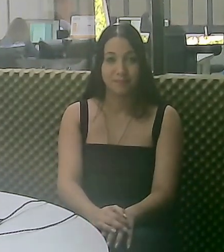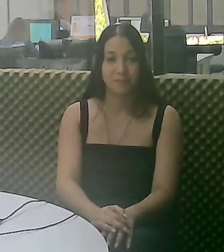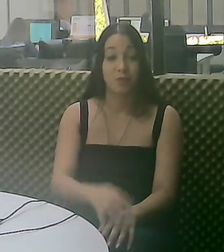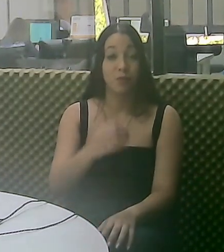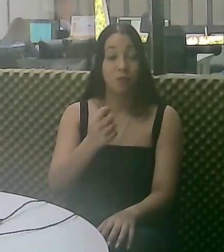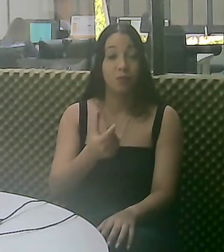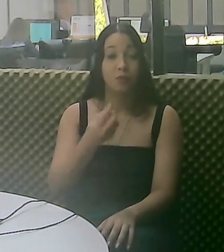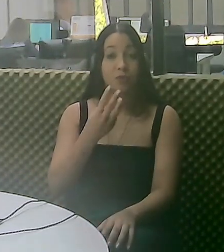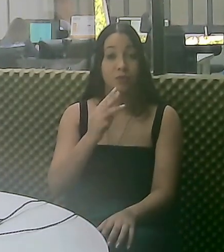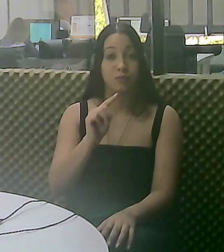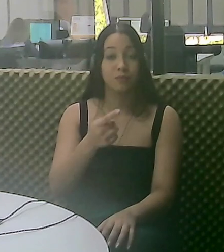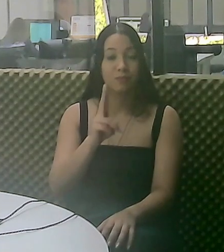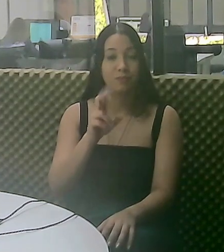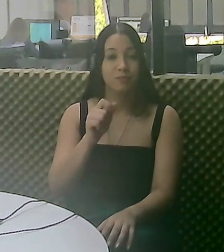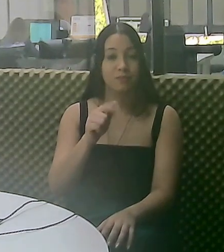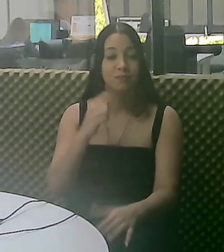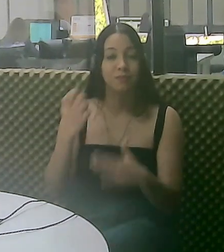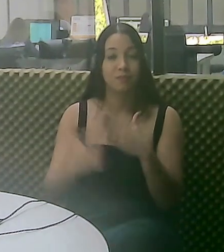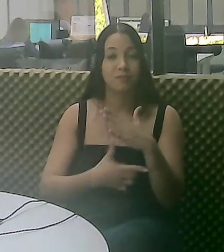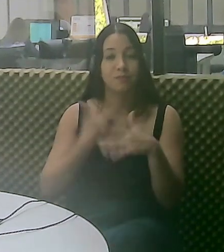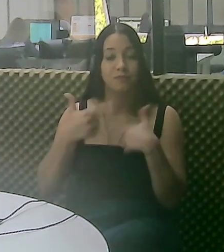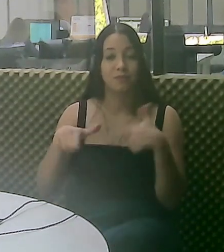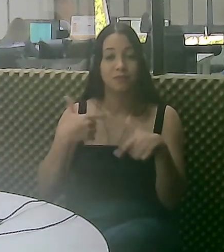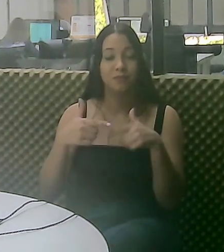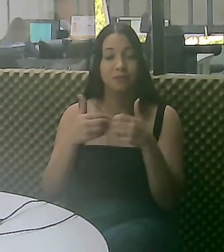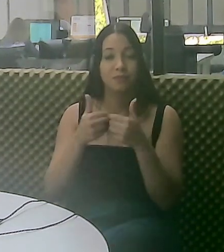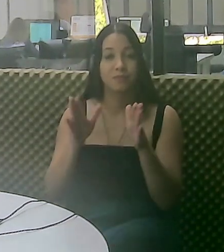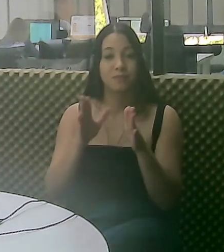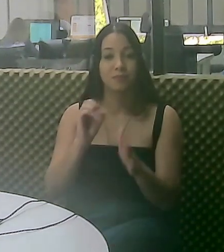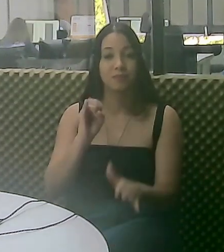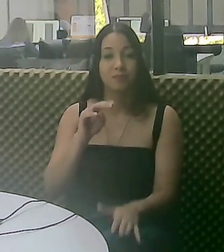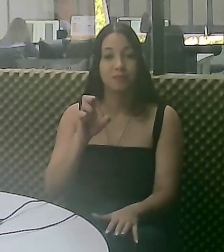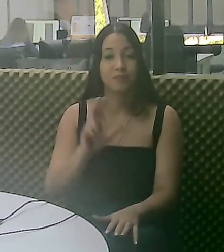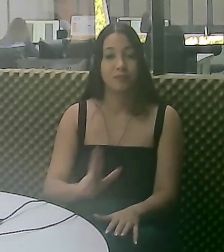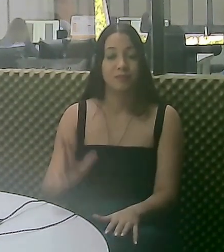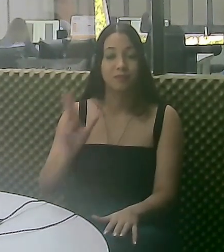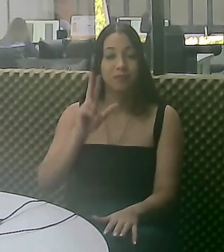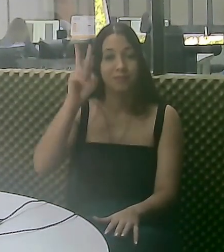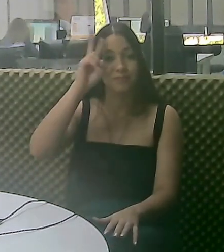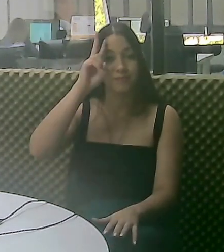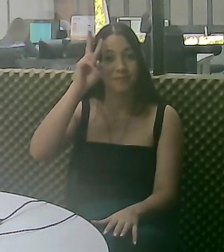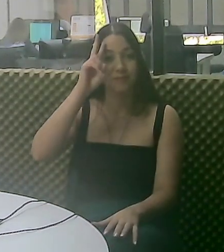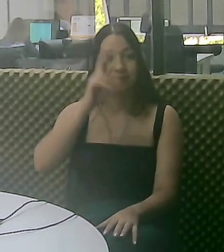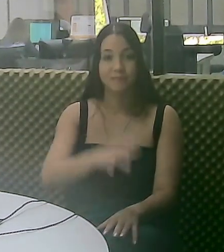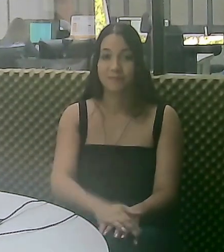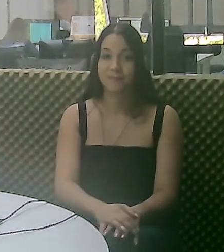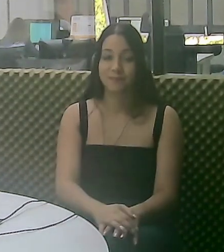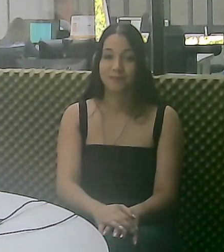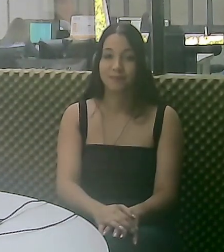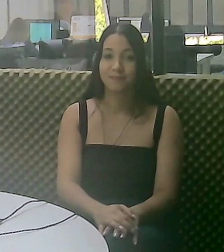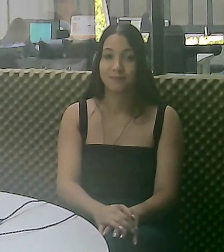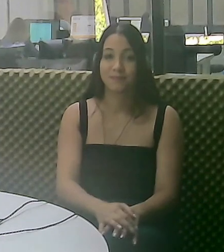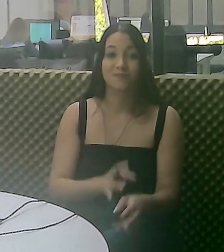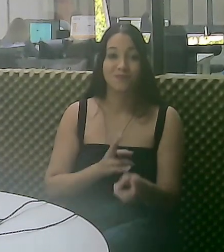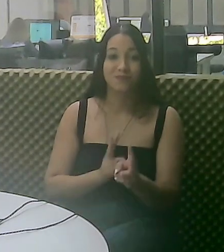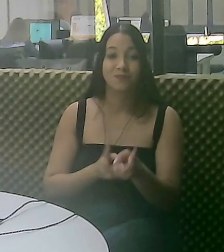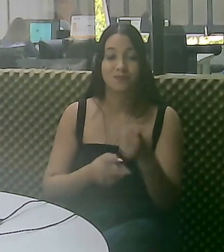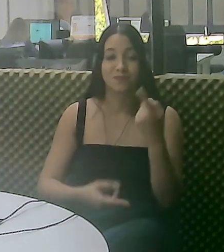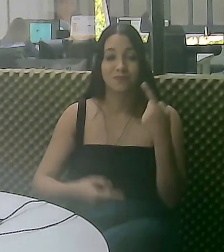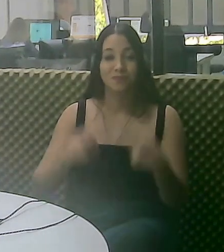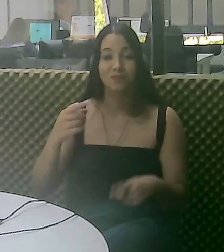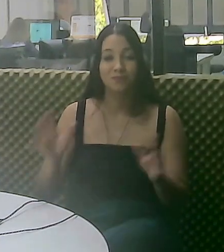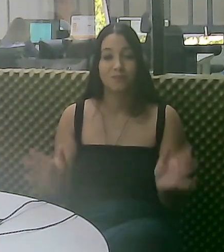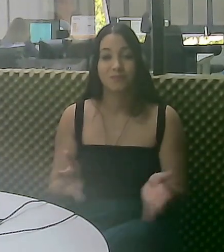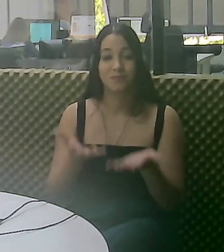Quase 3 mil vagas de emprego estão disponíveis por meio do Cine Uberlândia nesta segunda-feira. Mantendo uma política